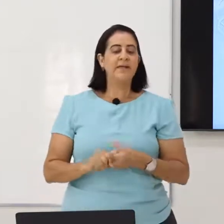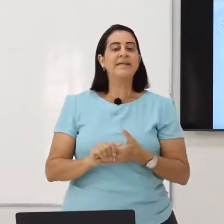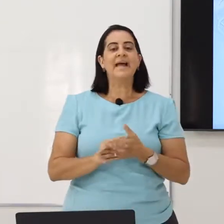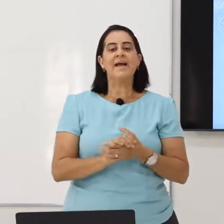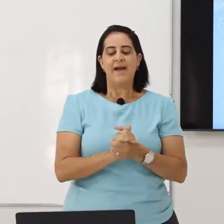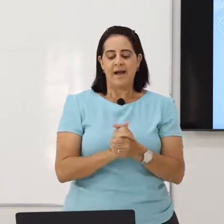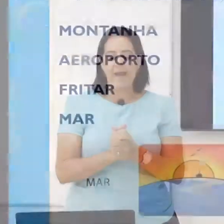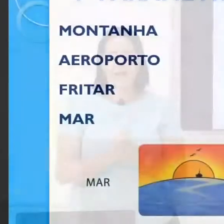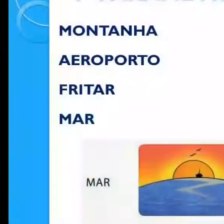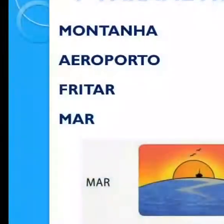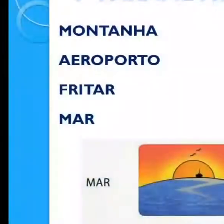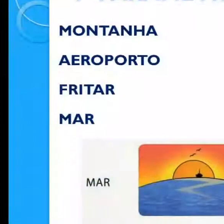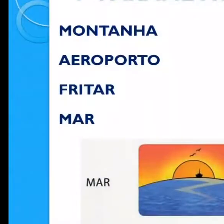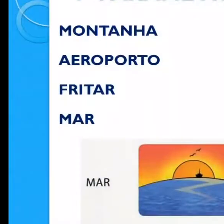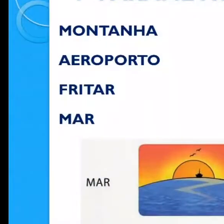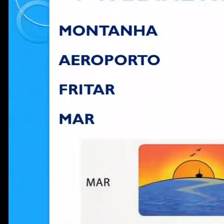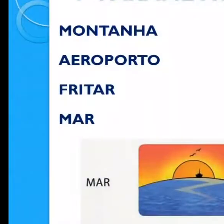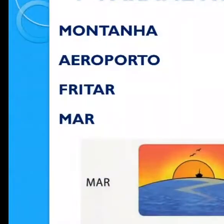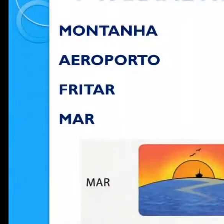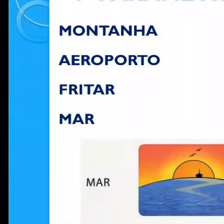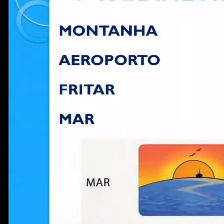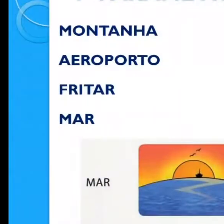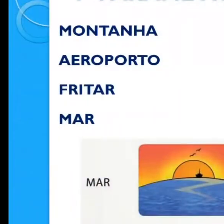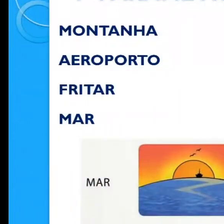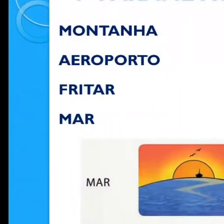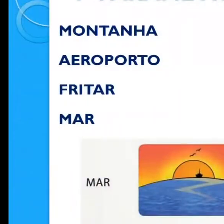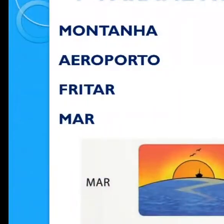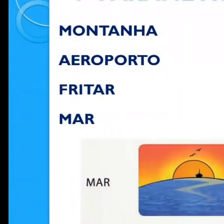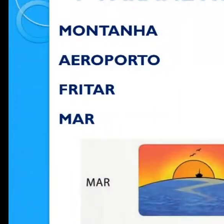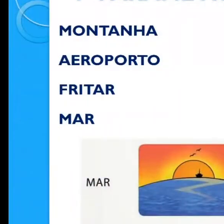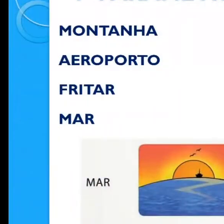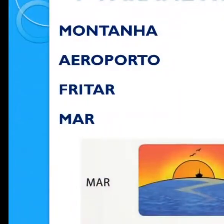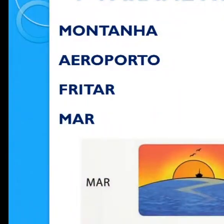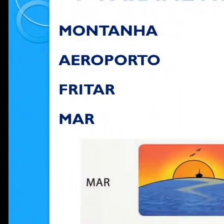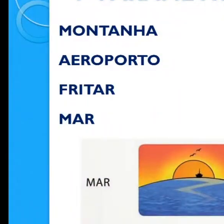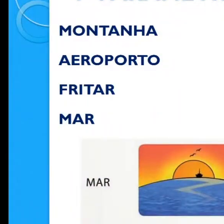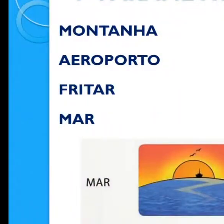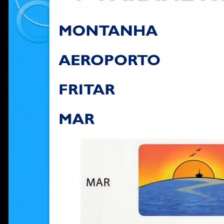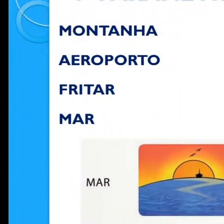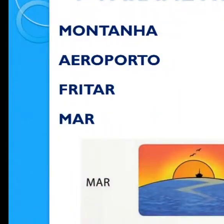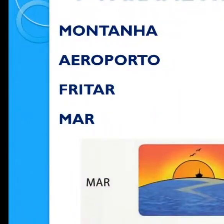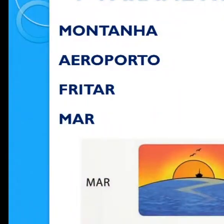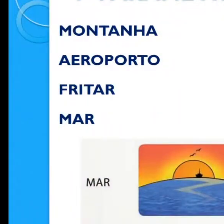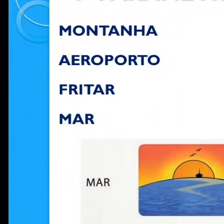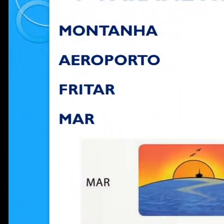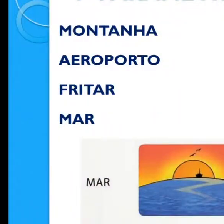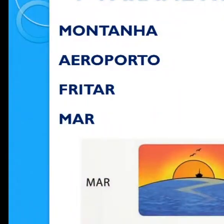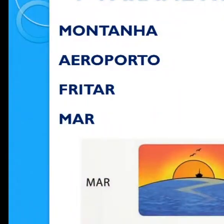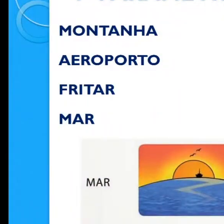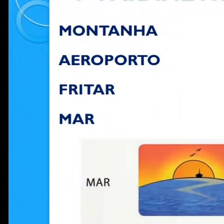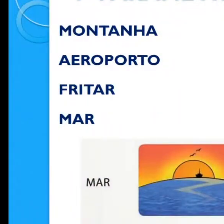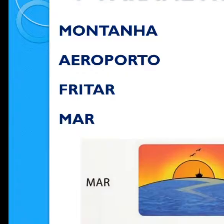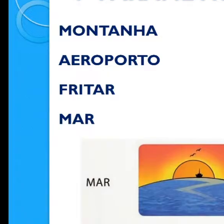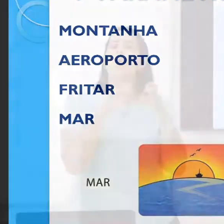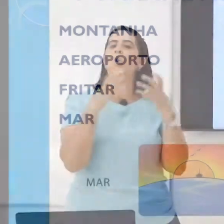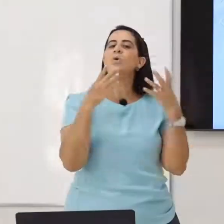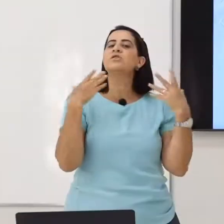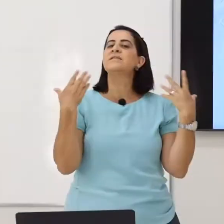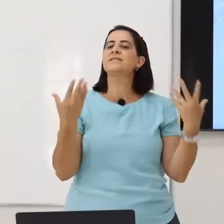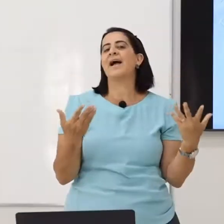Montanha, aeroporto, fritar e mar. 4 ideias bacanas para você perceber onde está